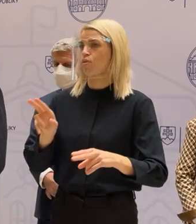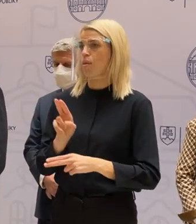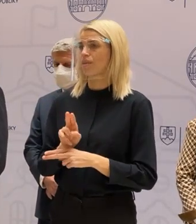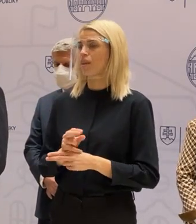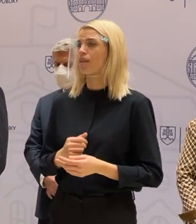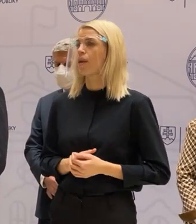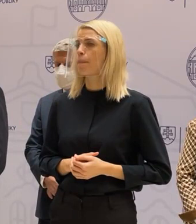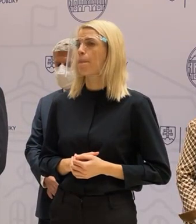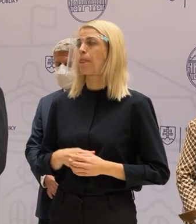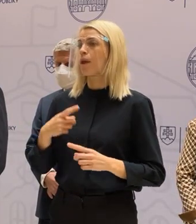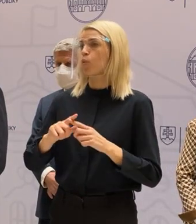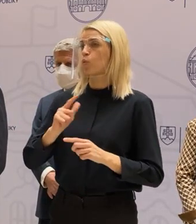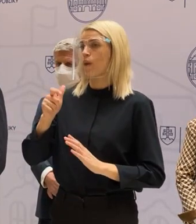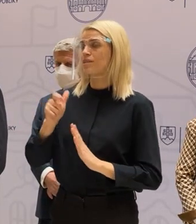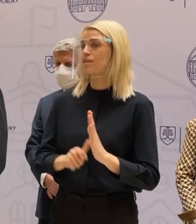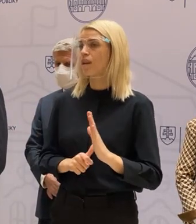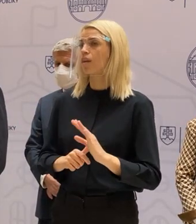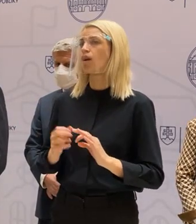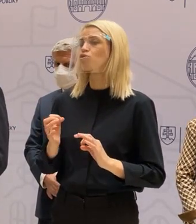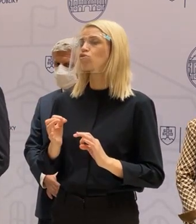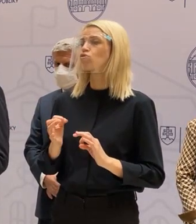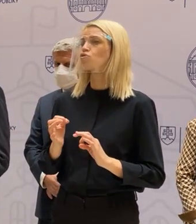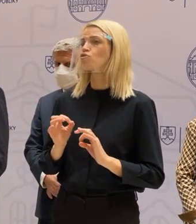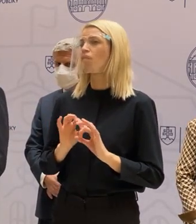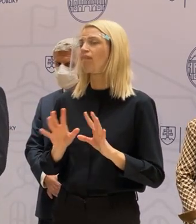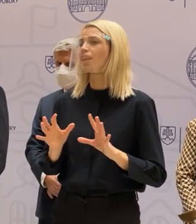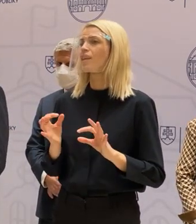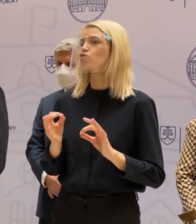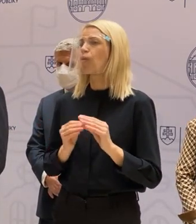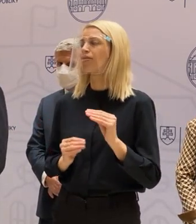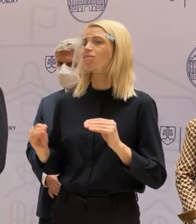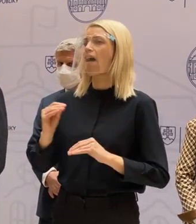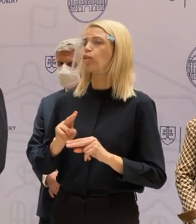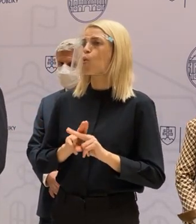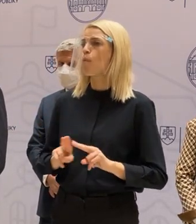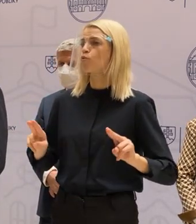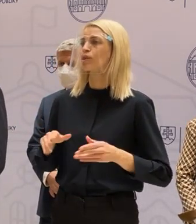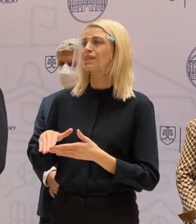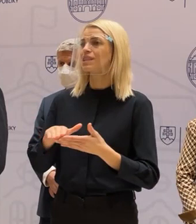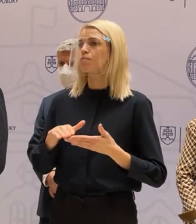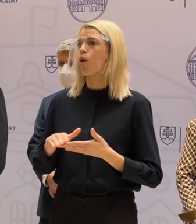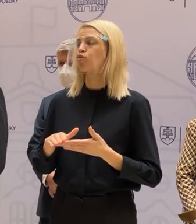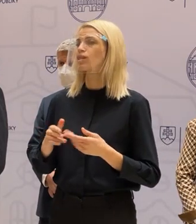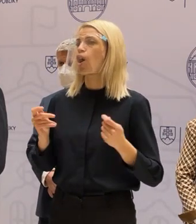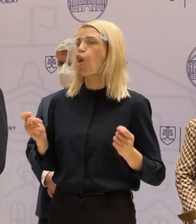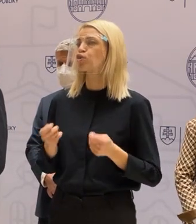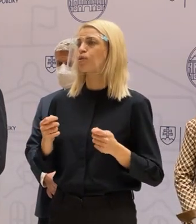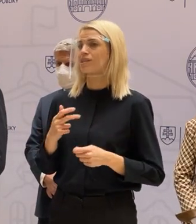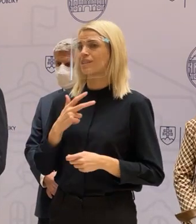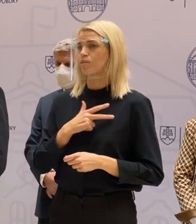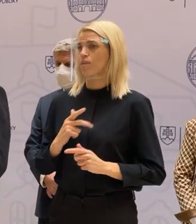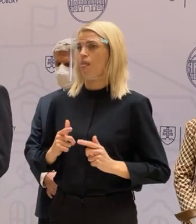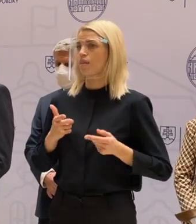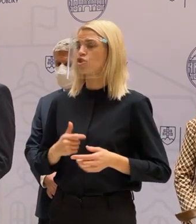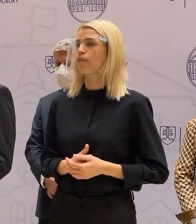strane, aby sa v čo možno najväčšej miere umožnil spoločenský, hospodársky a sociálny